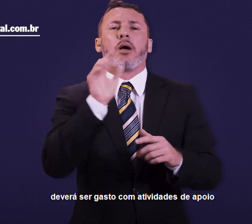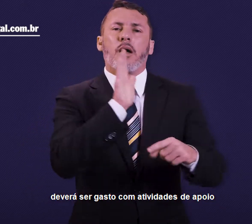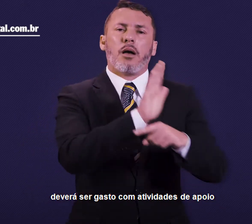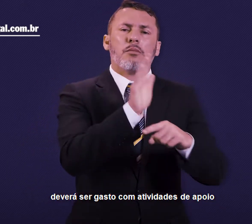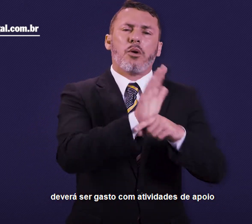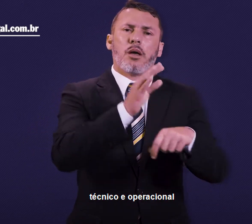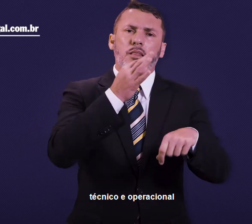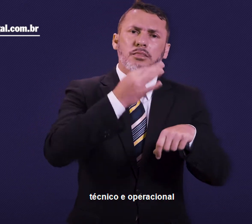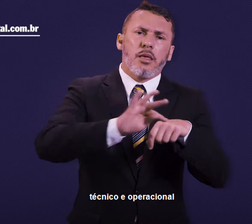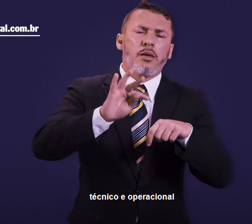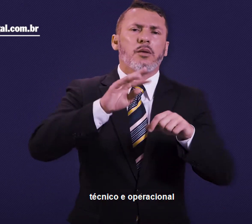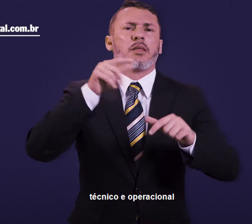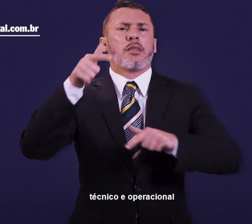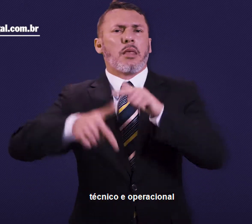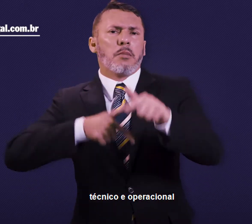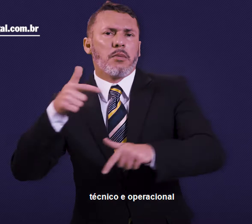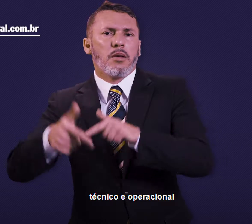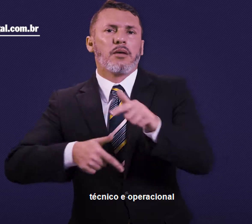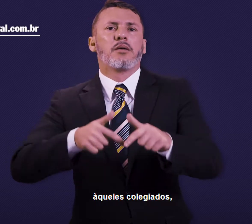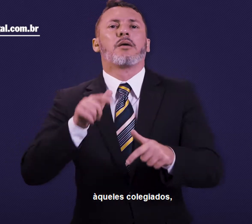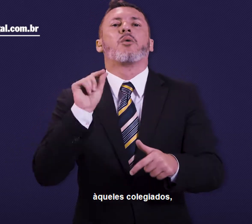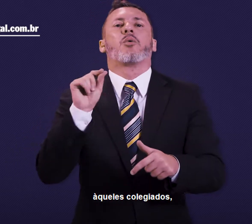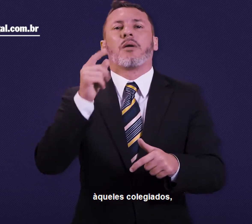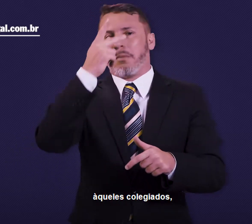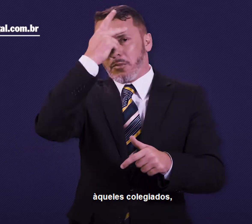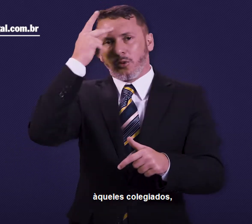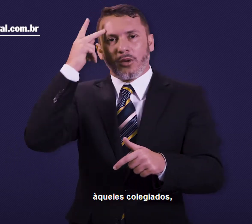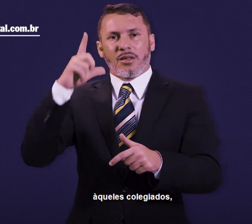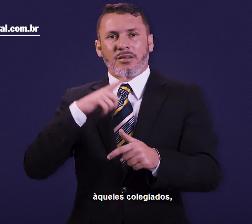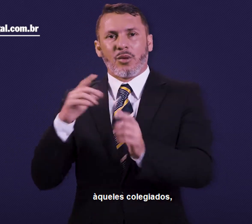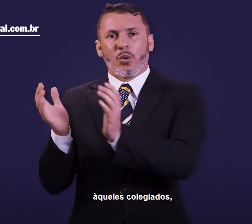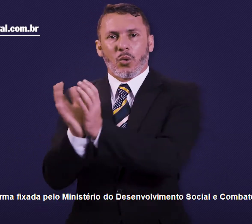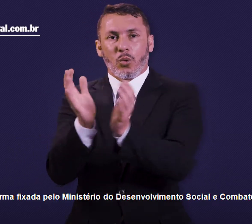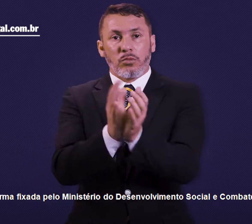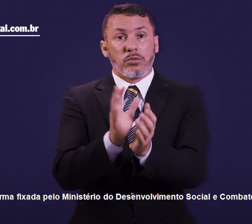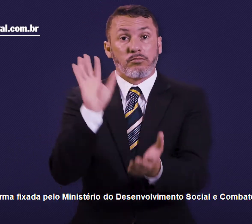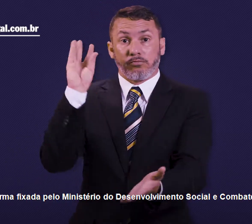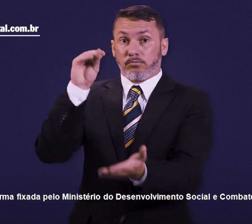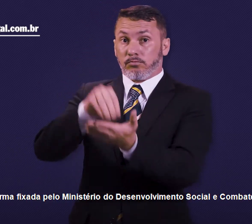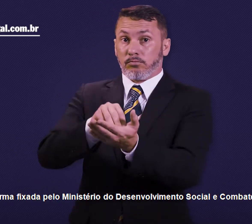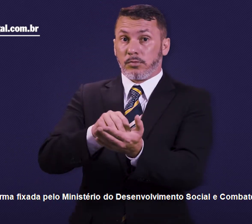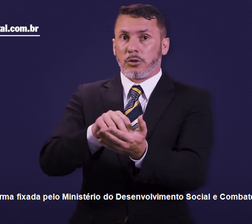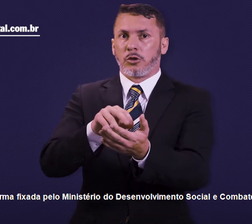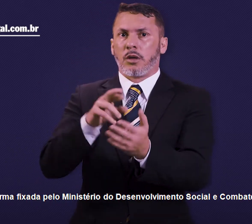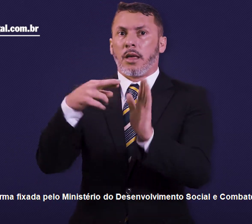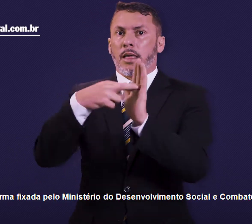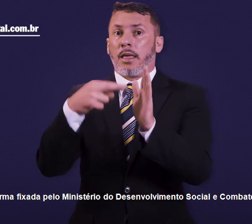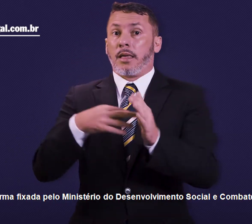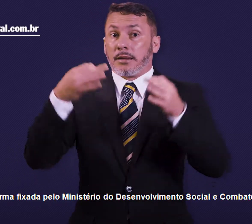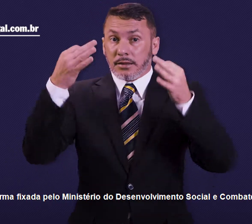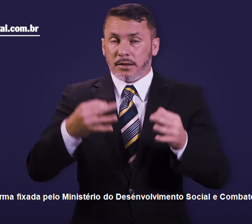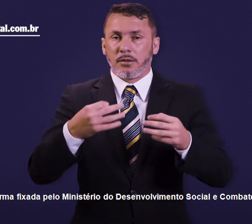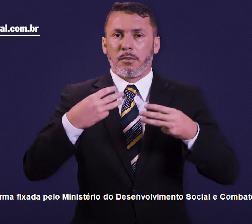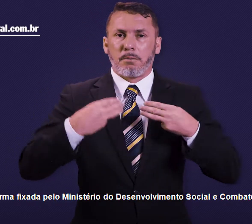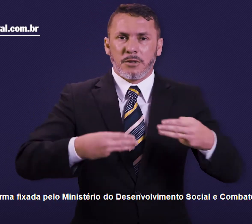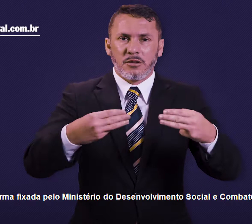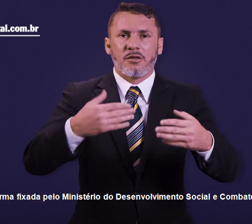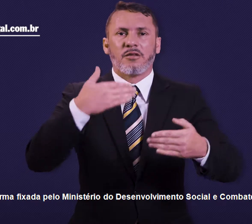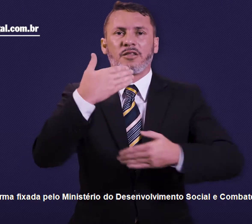de apoio técnico e operacional àqueles colegiados na forma fixada pelo Ministério do Desenvolvimento